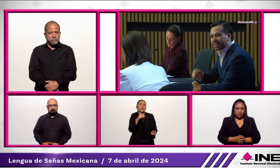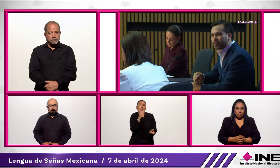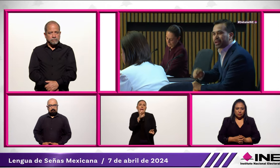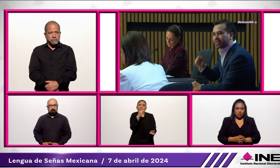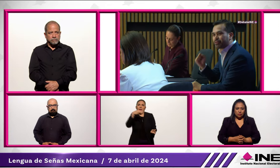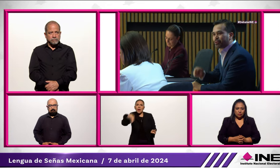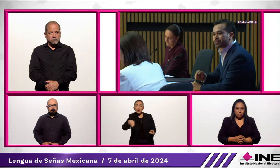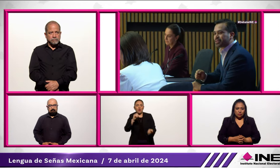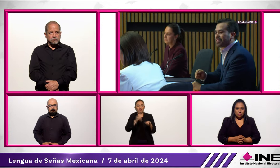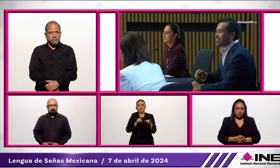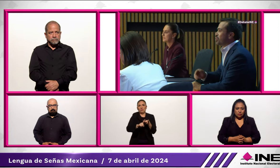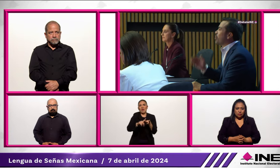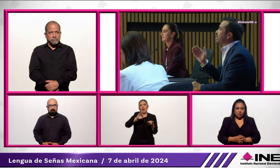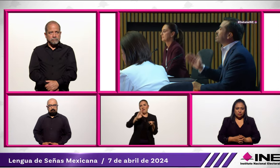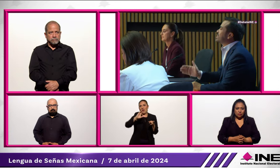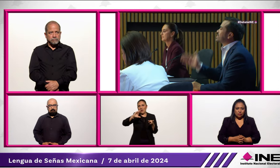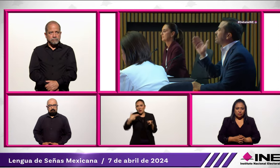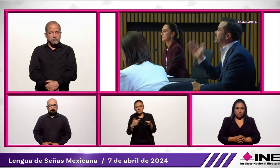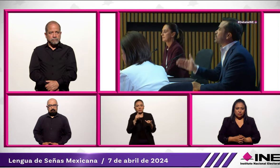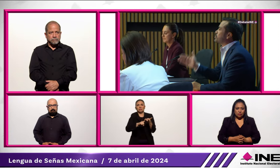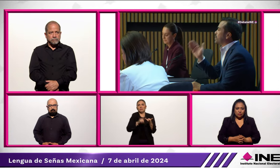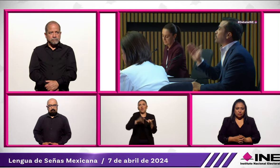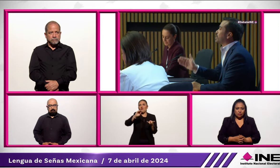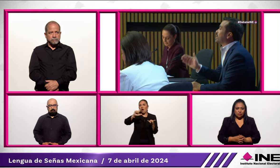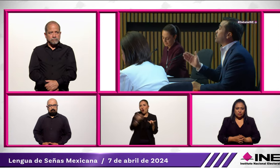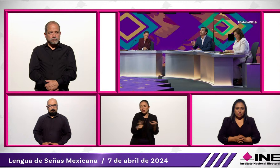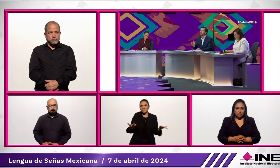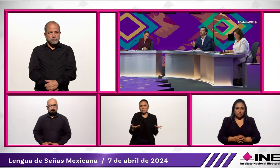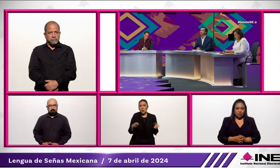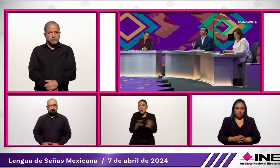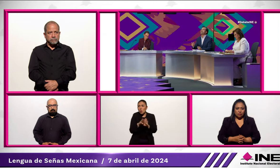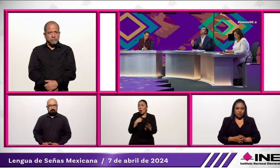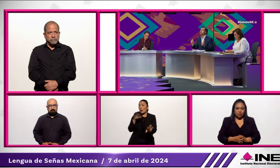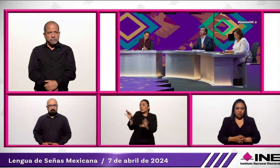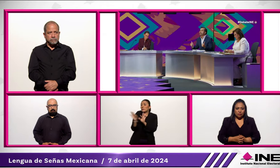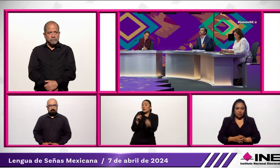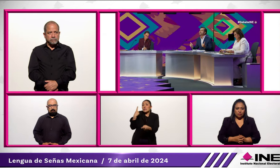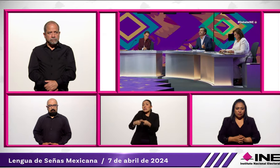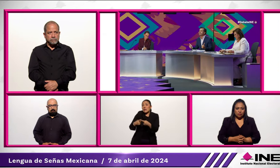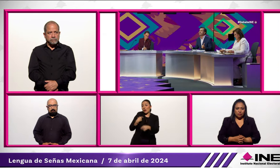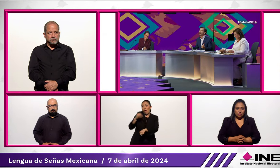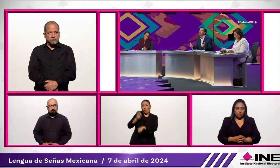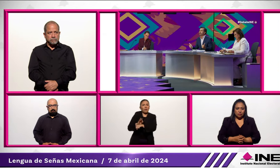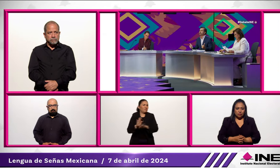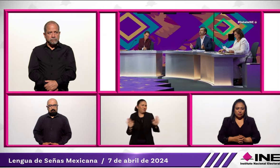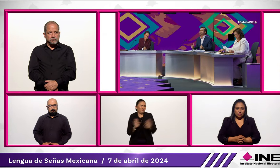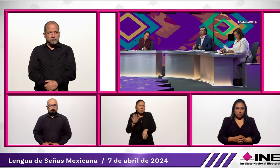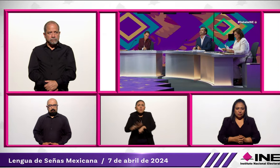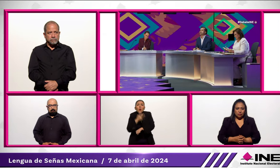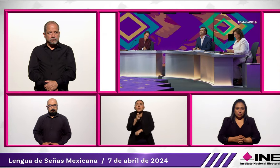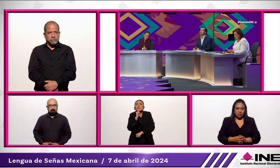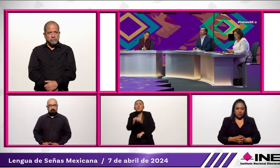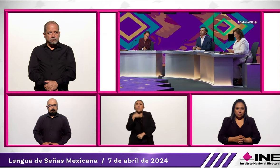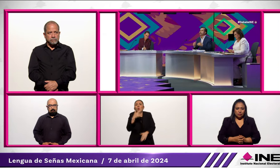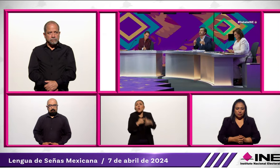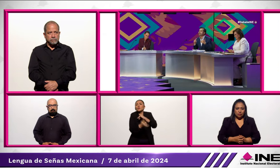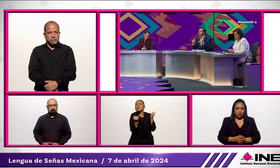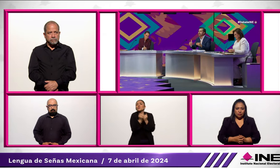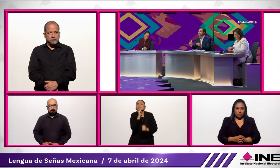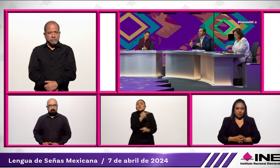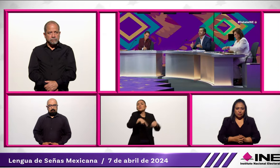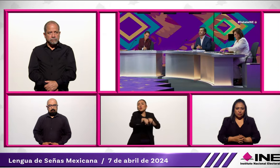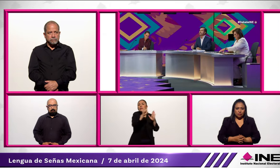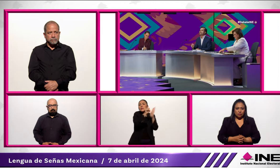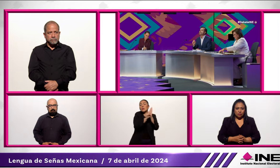gobierno de Calderón, al de Fox. No hay que ser selectivos en el combate a la corrupción. También por eso existe la corrupción como sistema, porque no